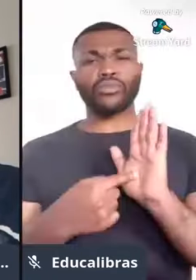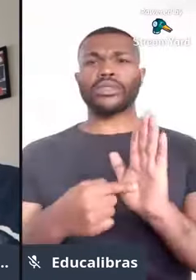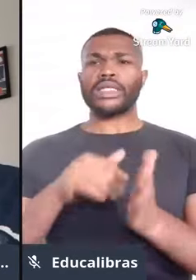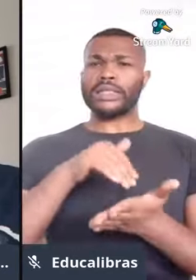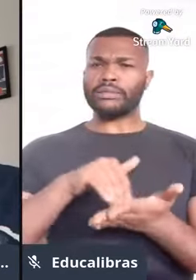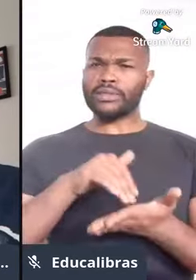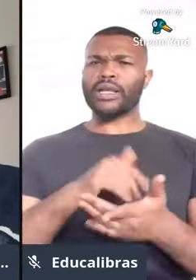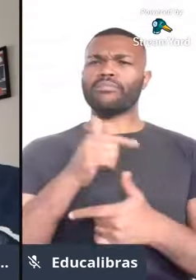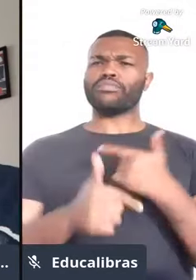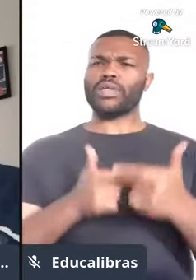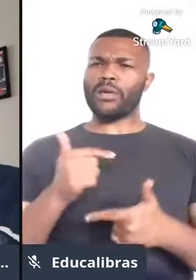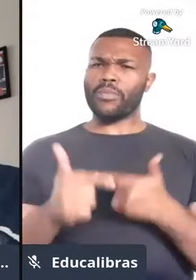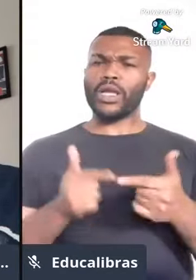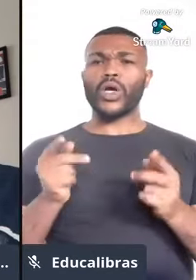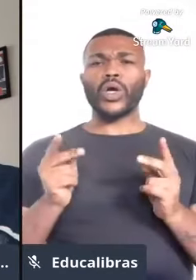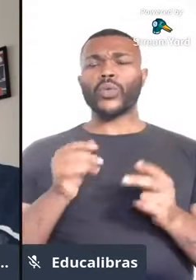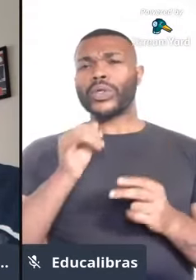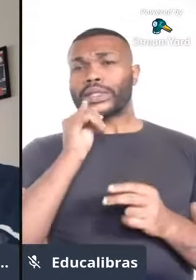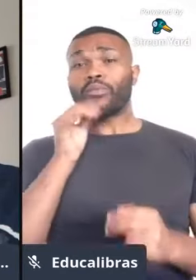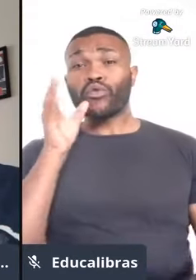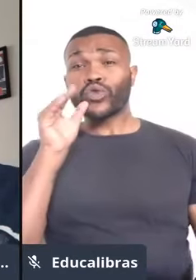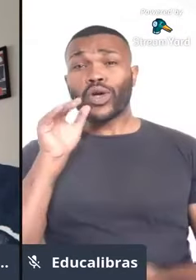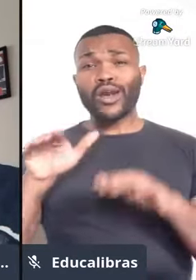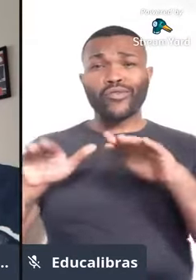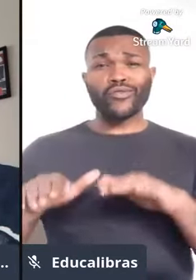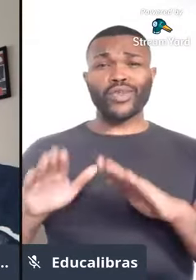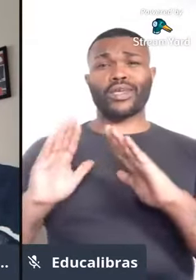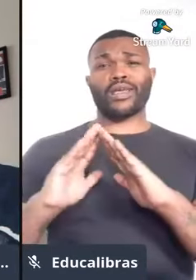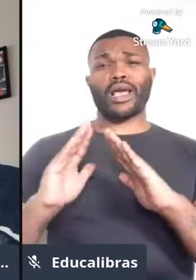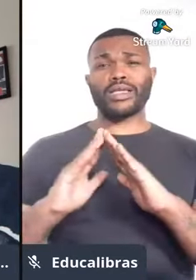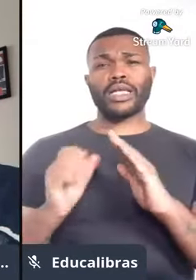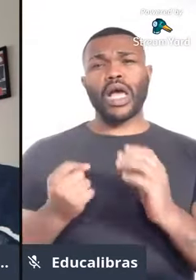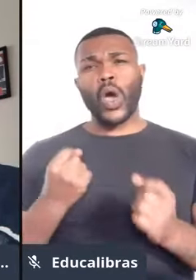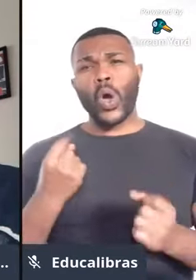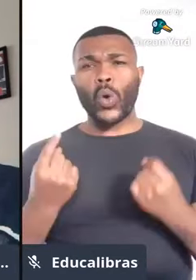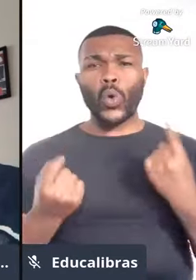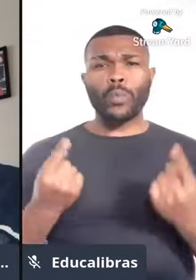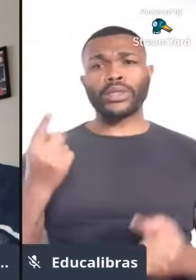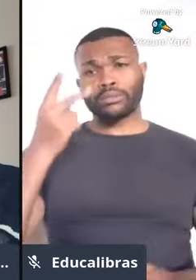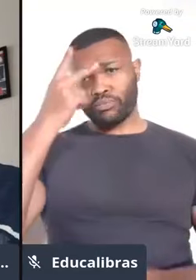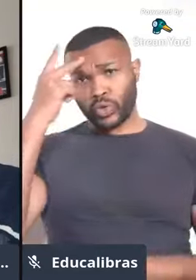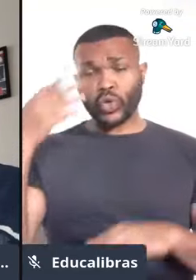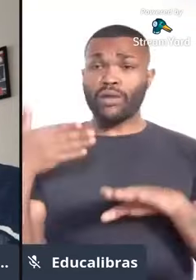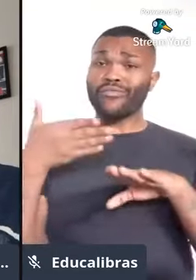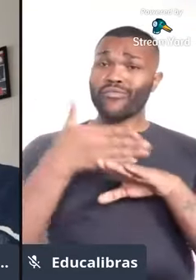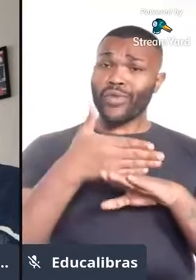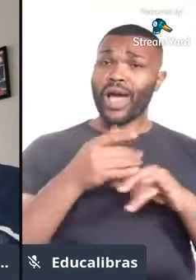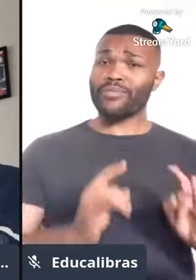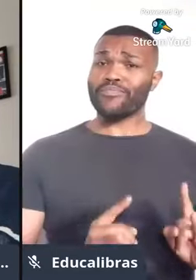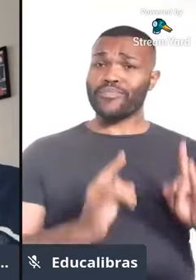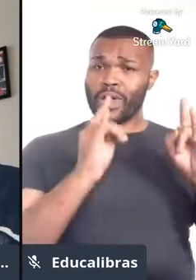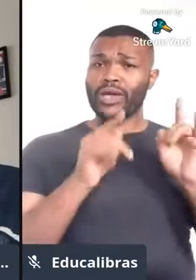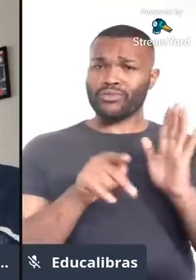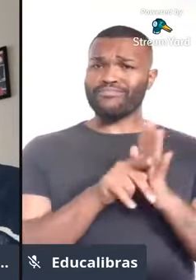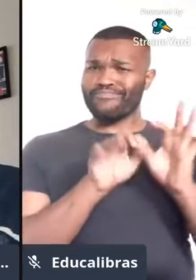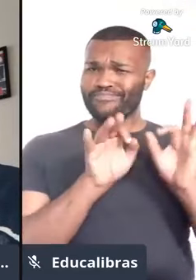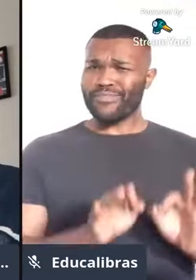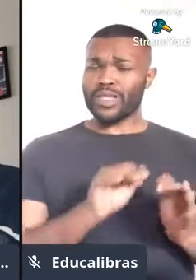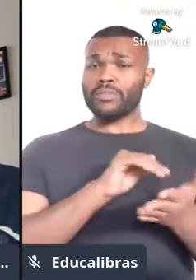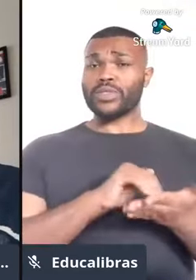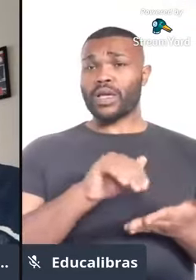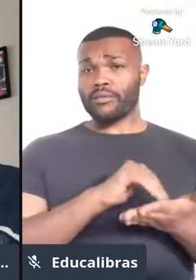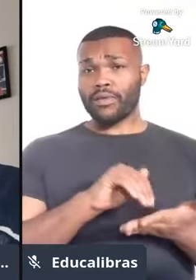trabalhando, as pessoas de casa, eu tenho vindo para cá com algumas outras pessoas, mas a gente continua trabalhando,